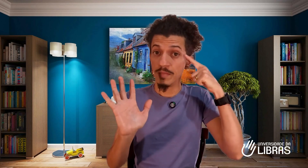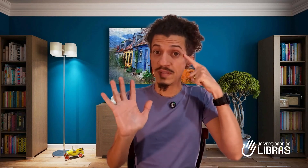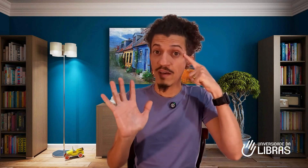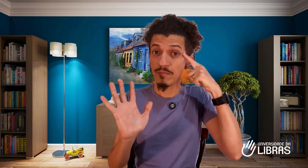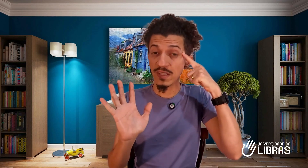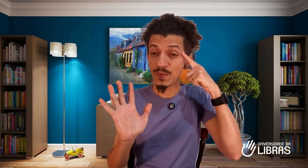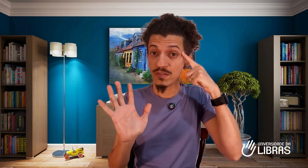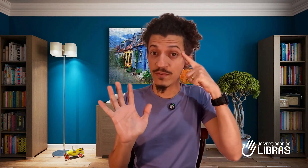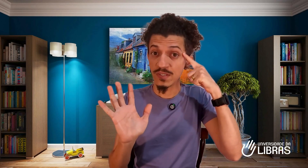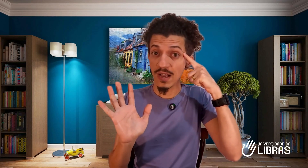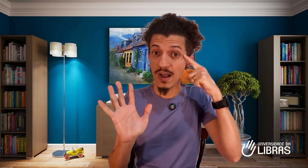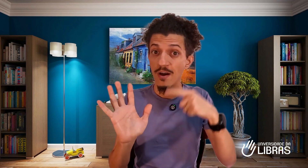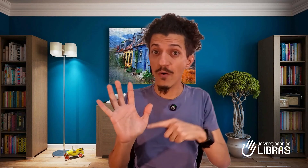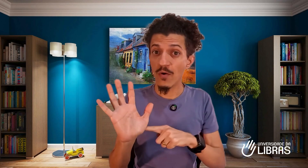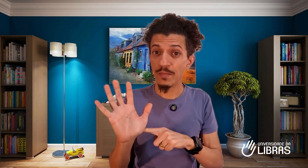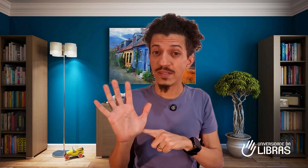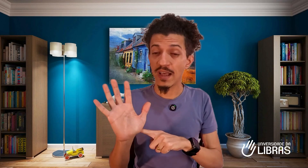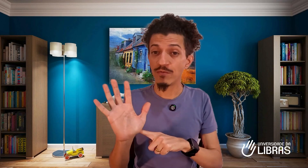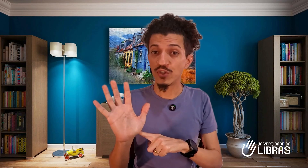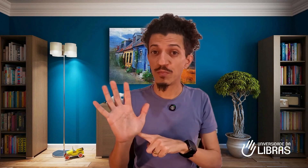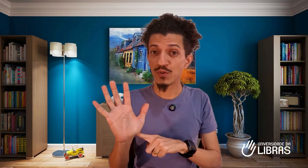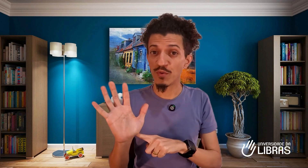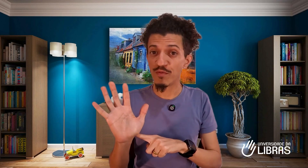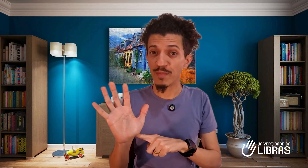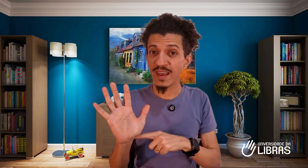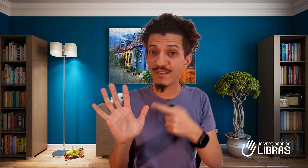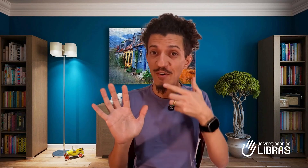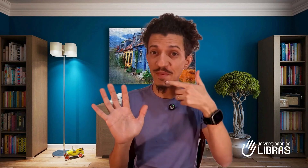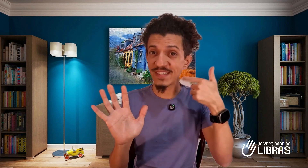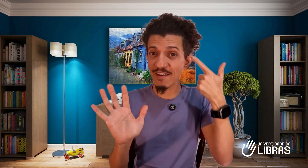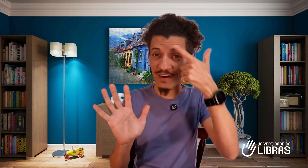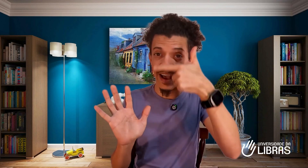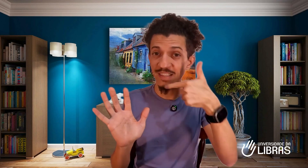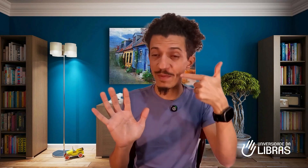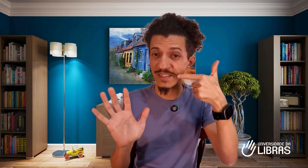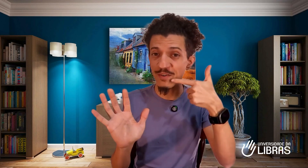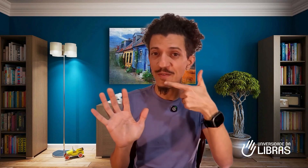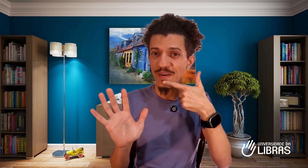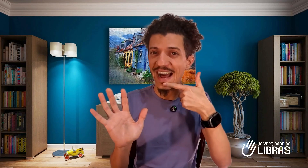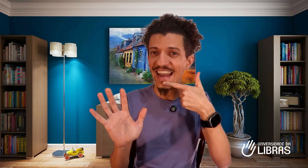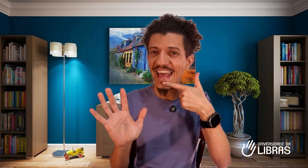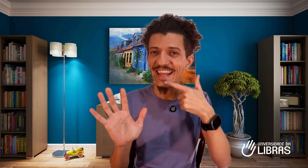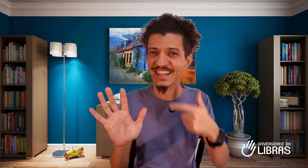Observa a minha expressão facial, observa o tipo de movimento, observa a expressão alegre aqui, ó.